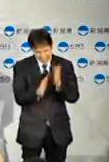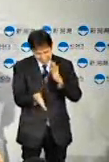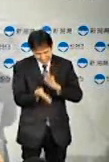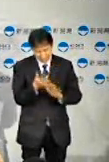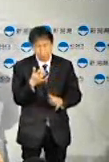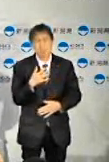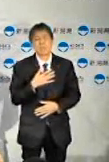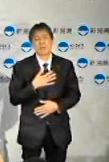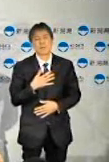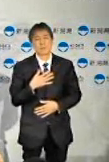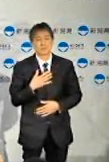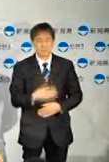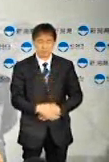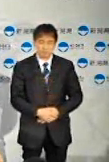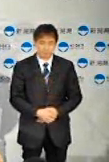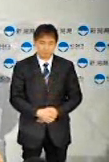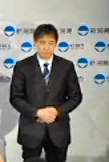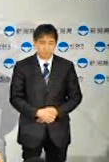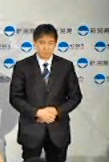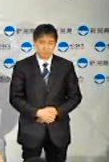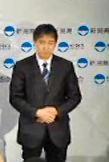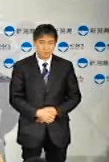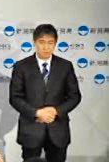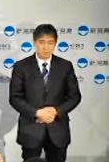じはありますね。